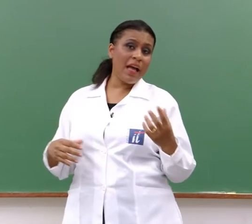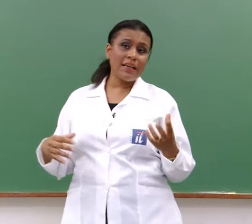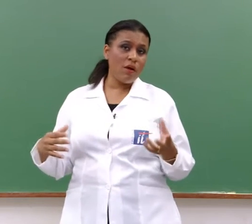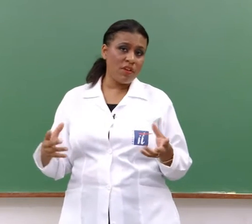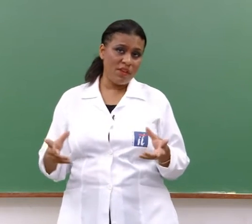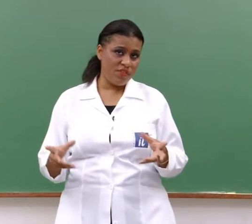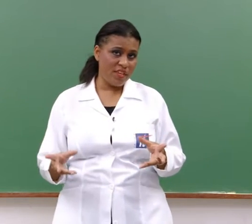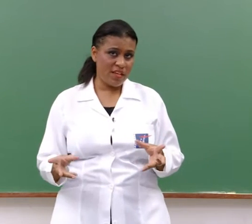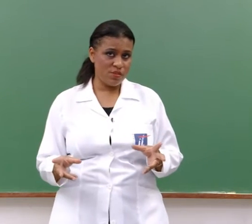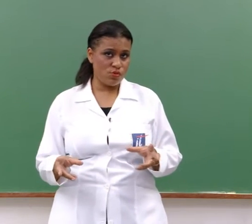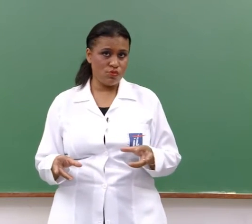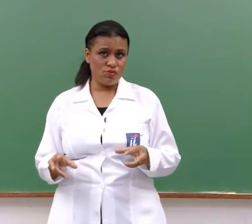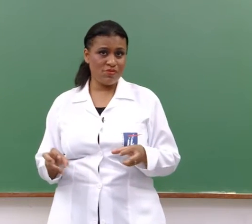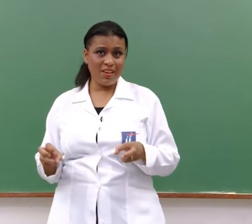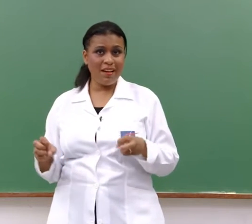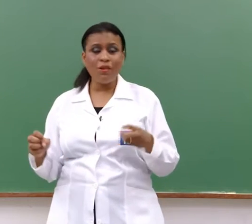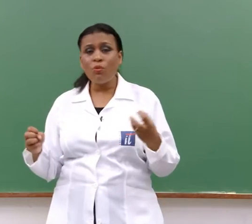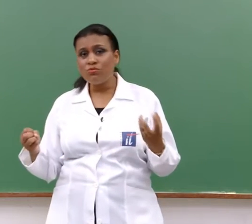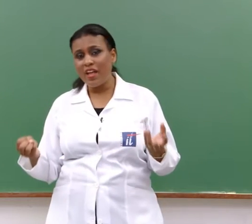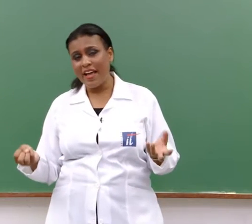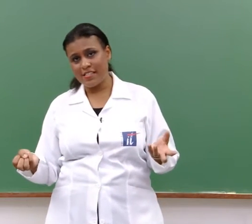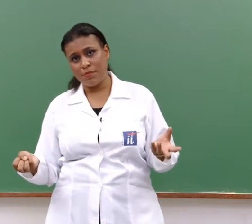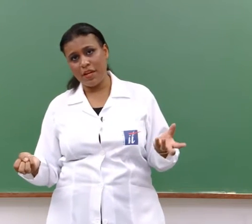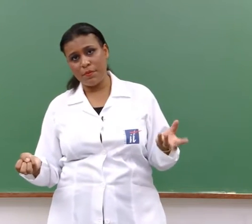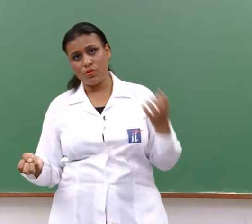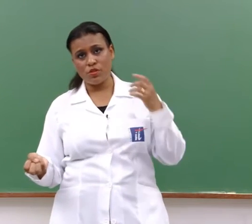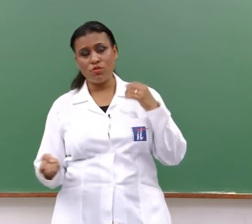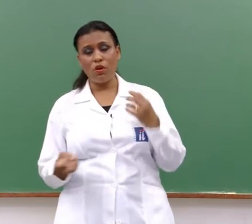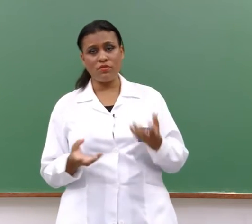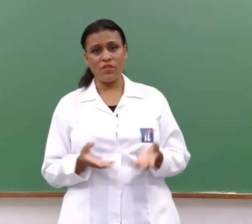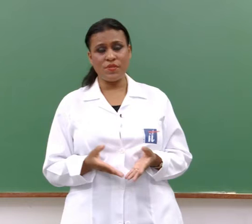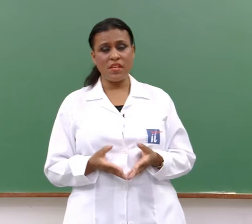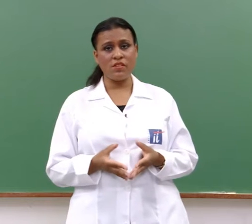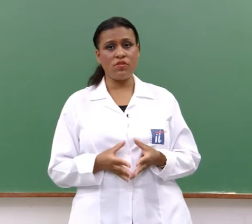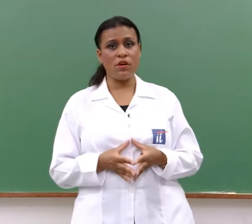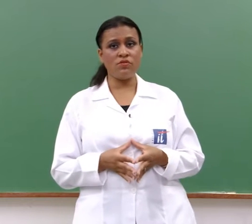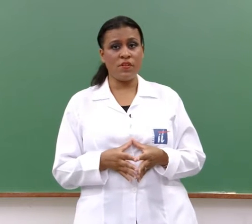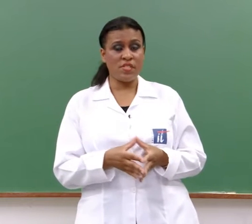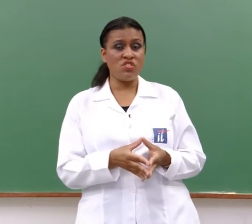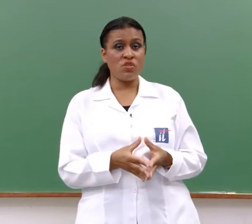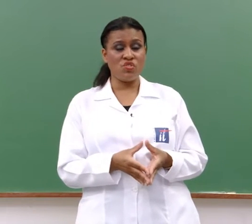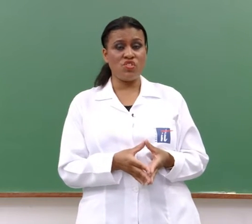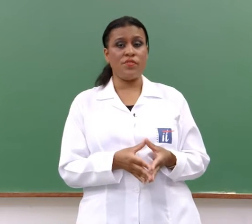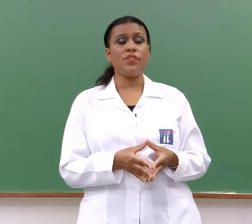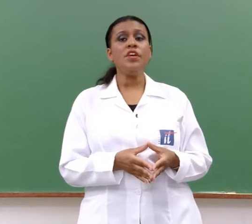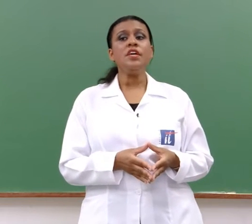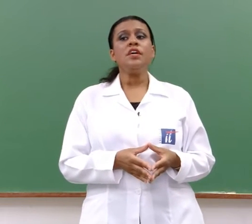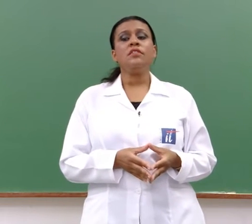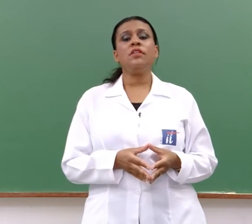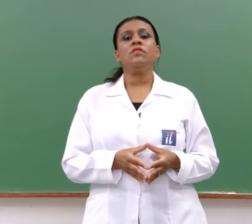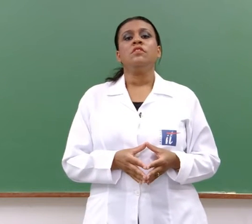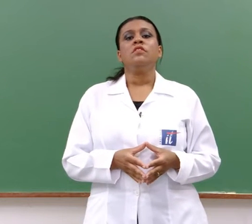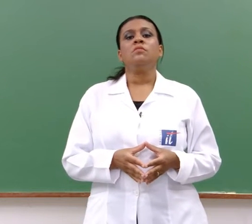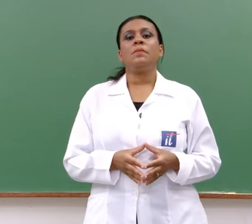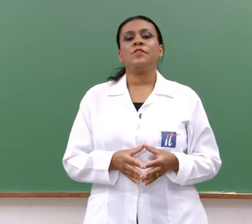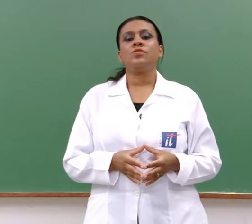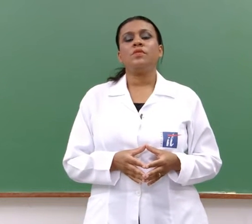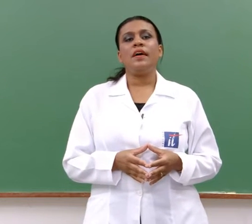que alguém fica surdo, o que acontece para que a pessoa se torne um deficiente auditivo. Então, uma pessoa